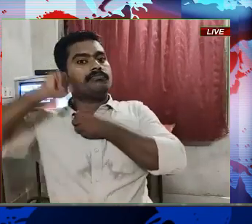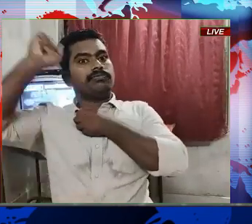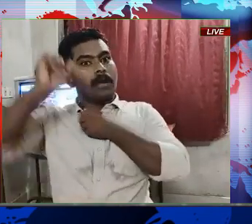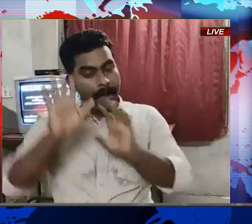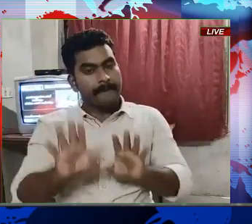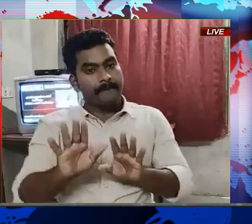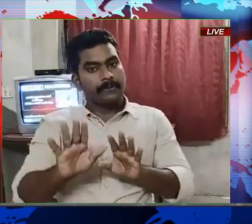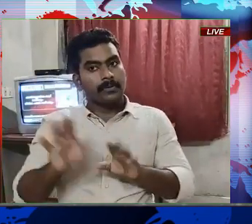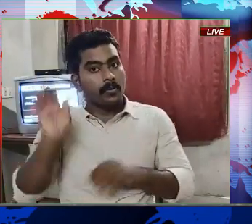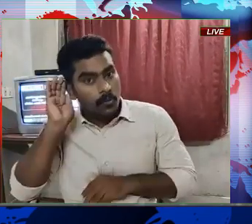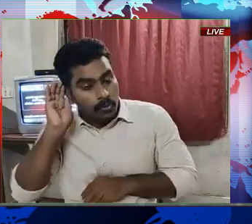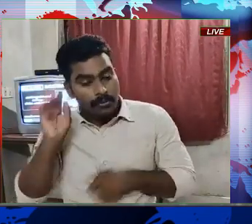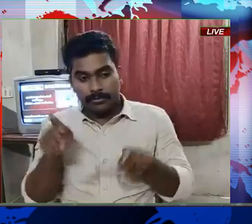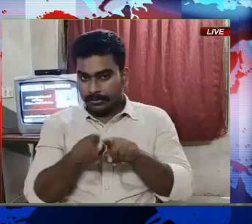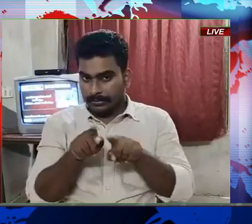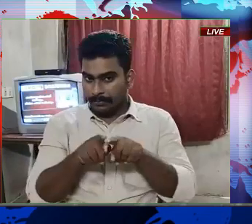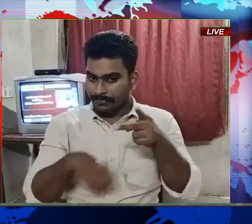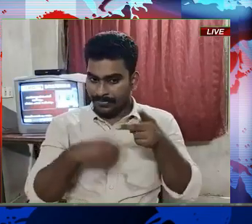പലതരത്തിലുള്ള